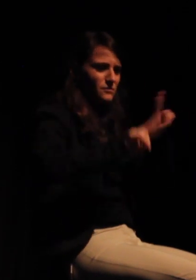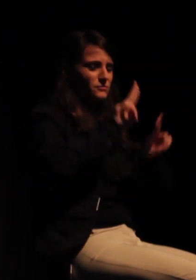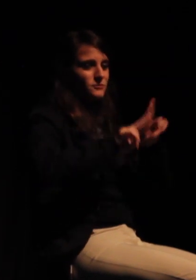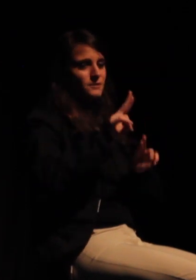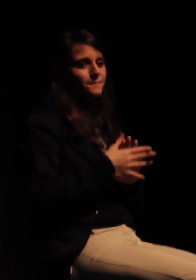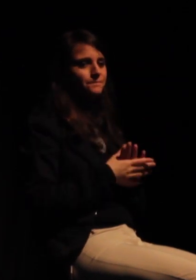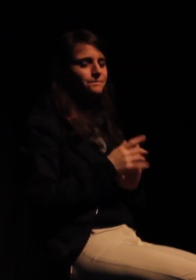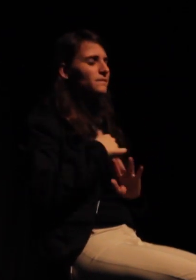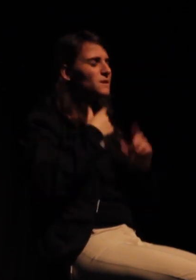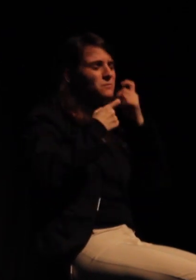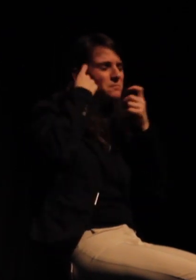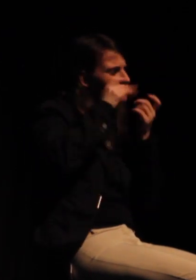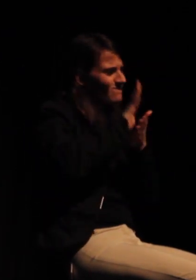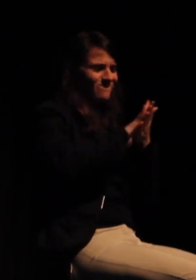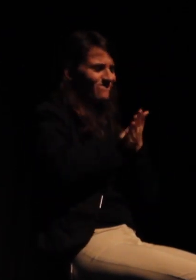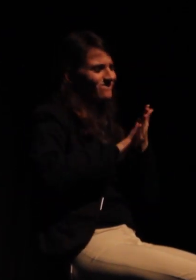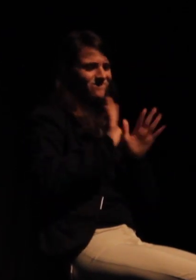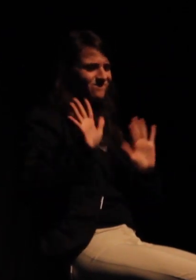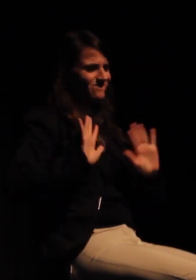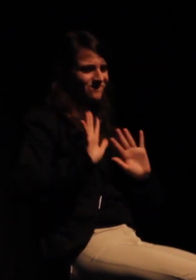Eu nunca me preocupei com isso.